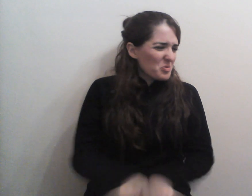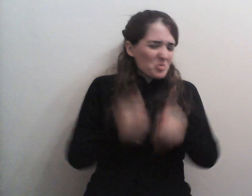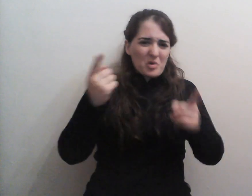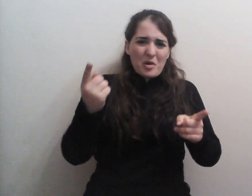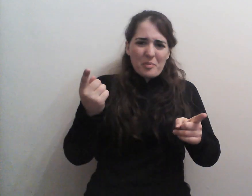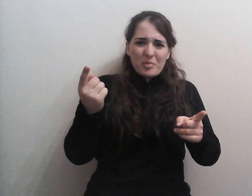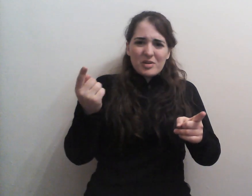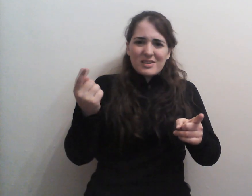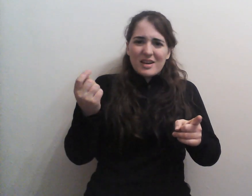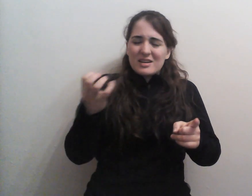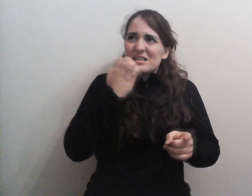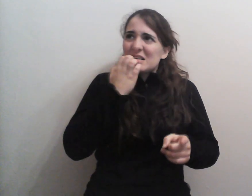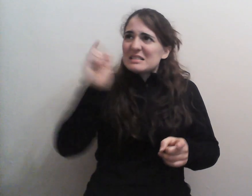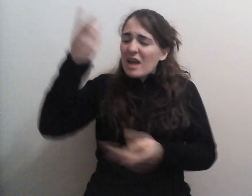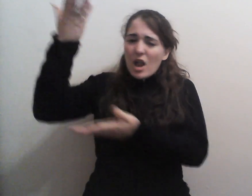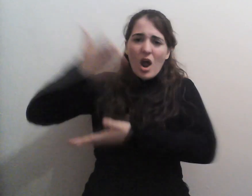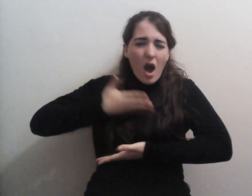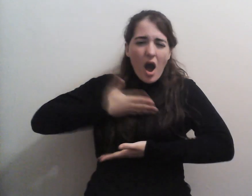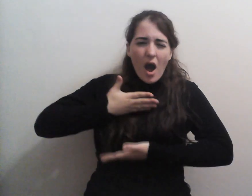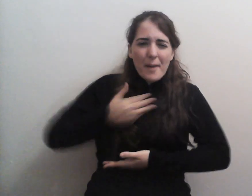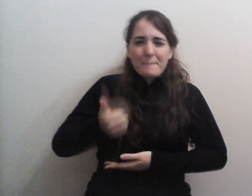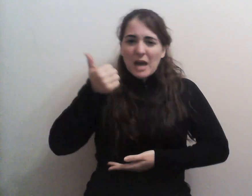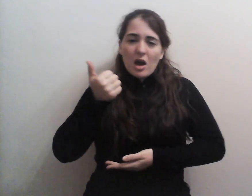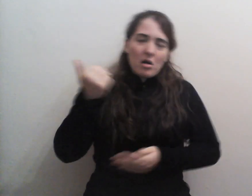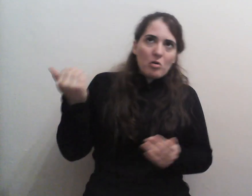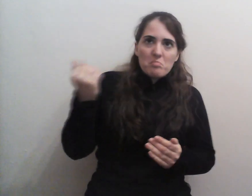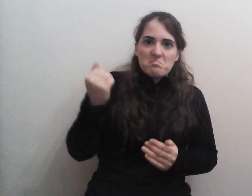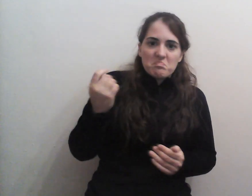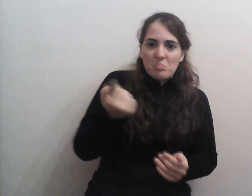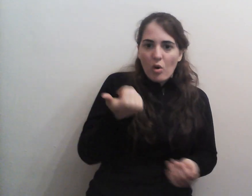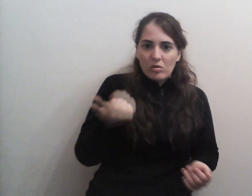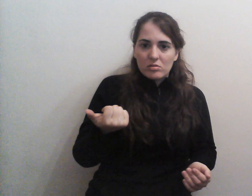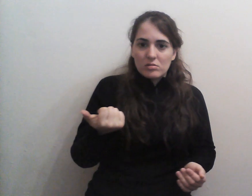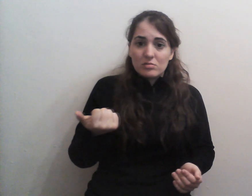Él es digno de ser adorado porque Él es quien es. Él es Dios, Él es